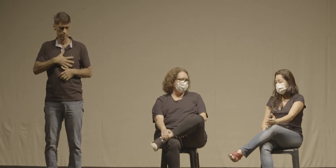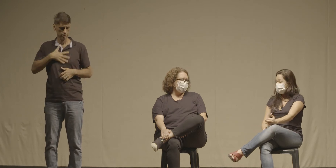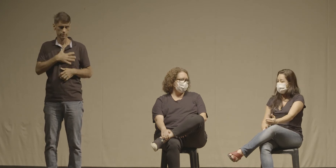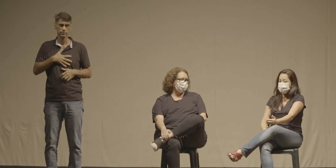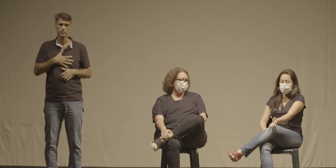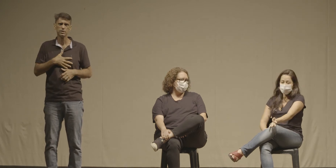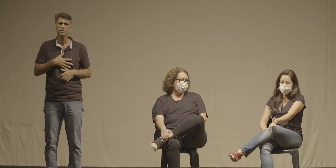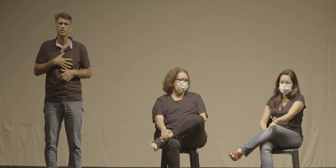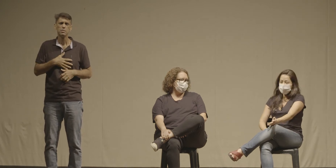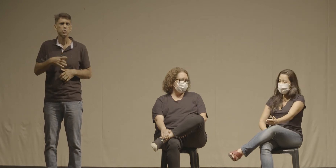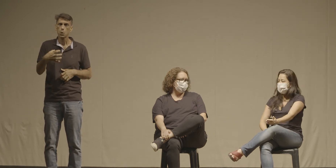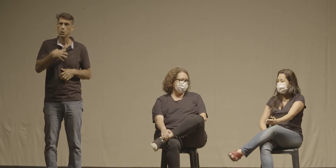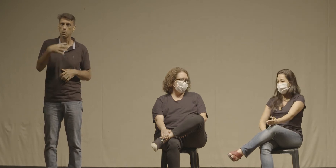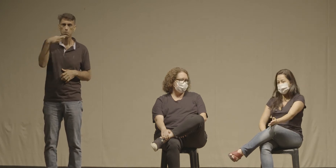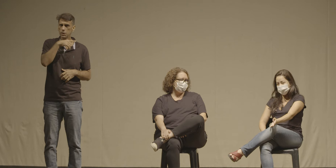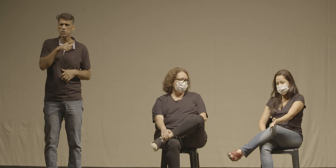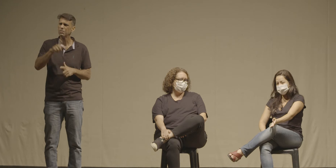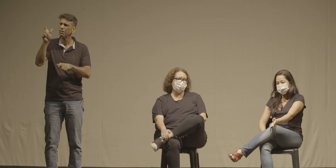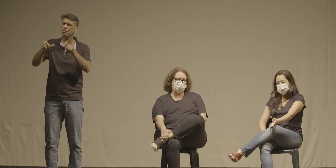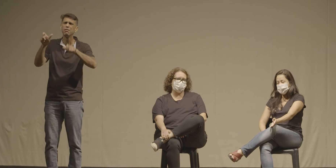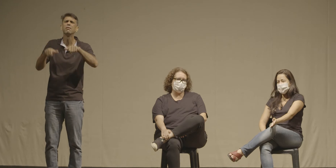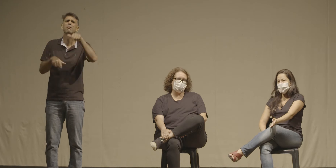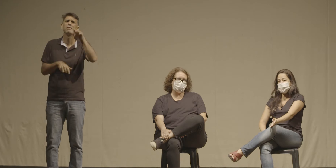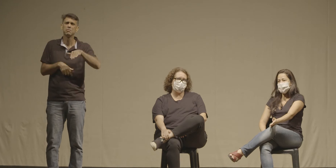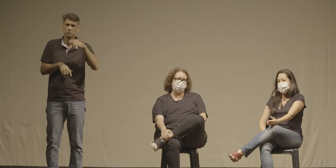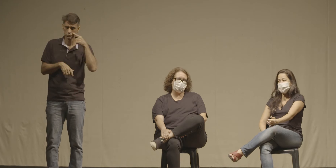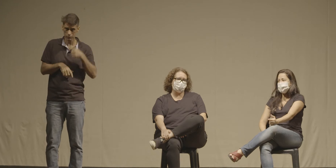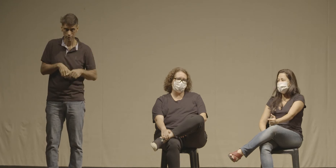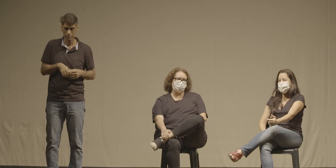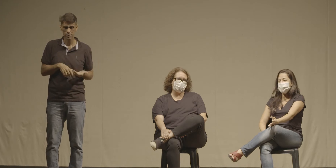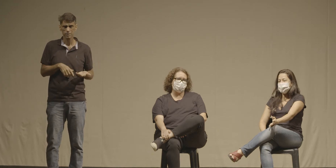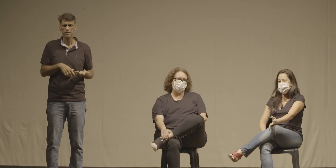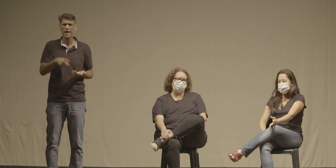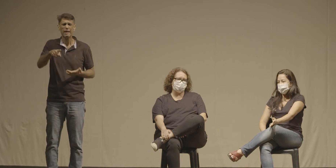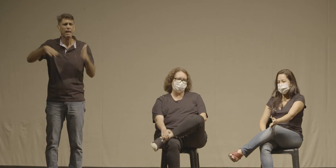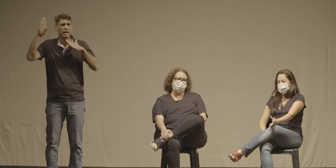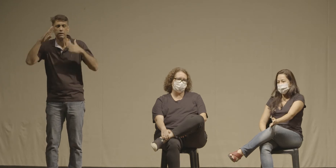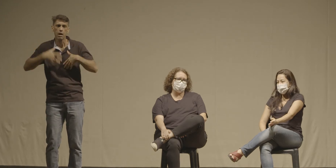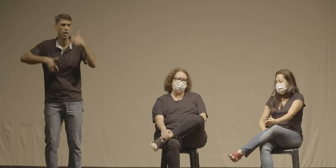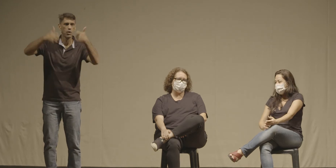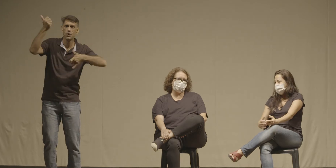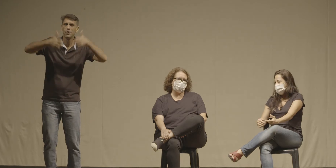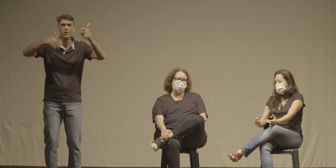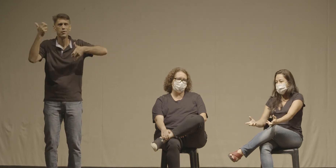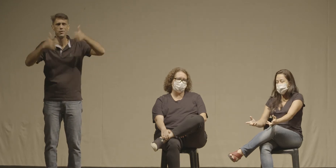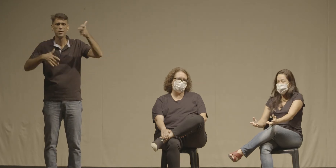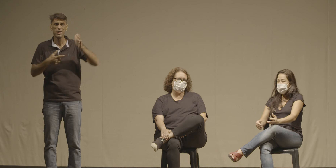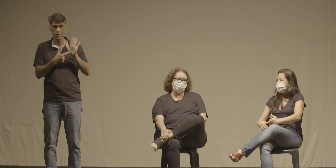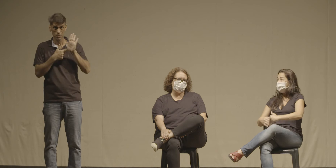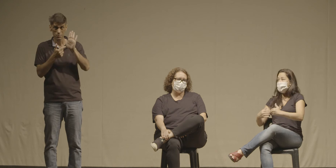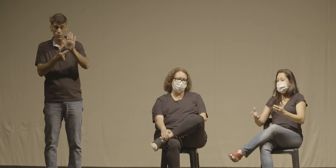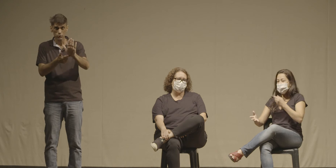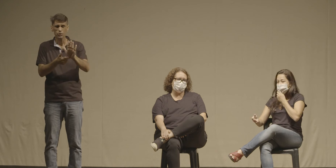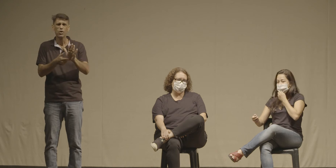as pessoas não se importam, não sabem quem são. Era de uma alegria. Quando a gente mostrou só o